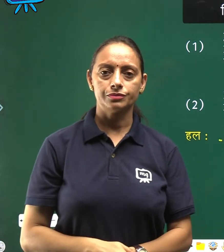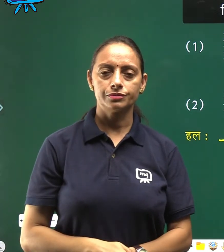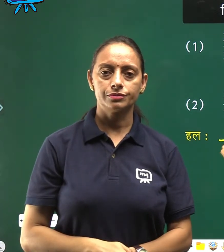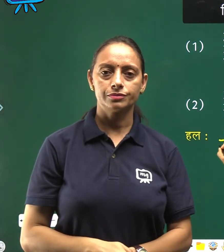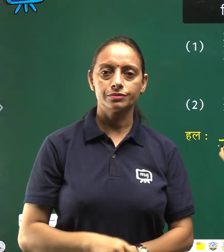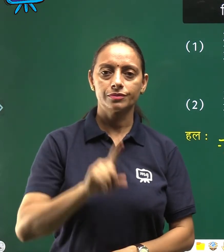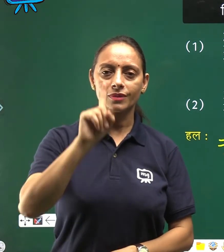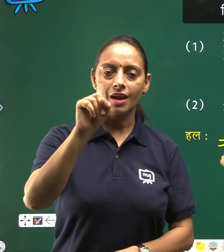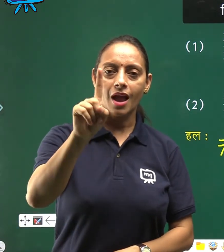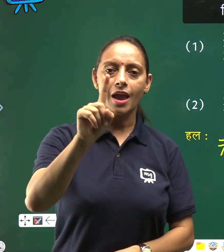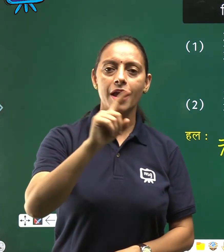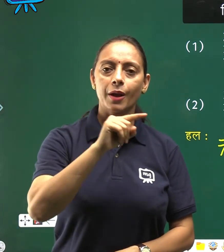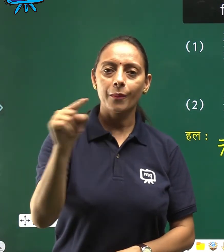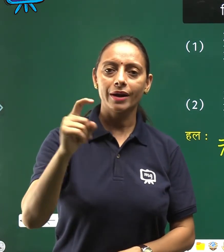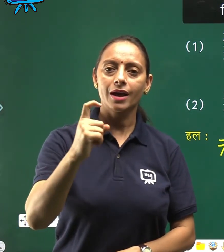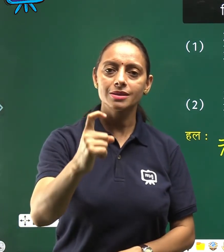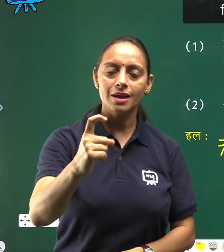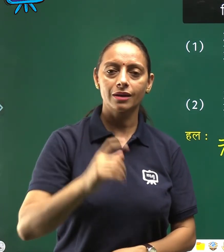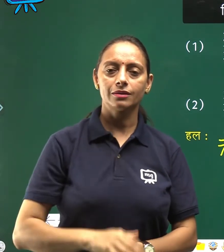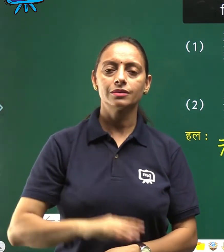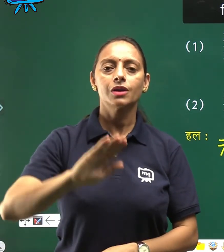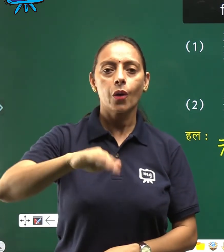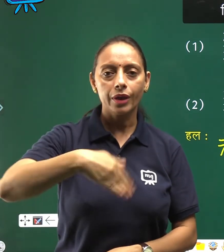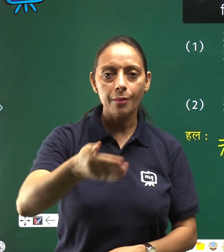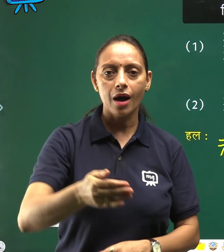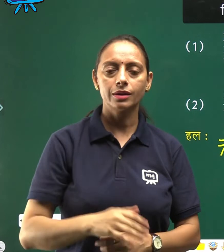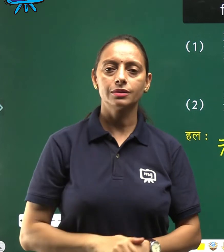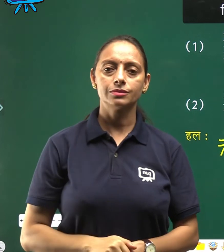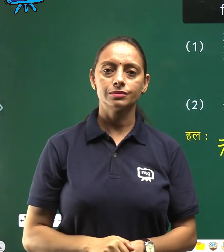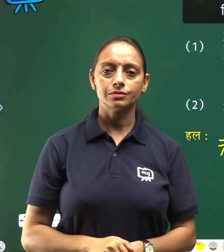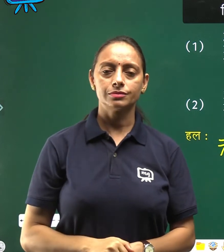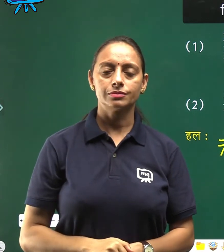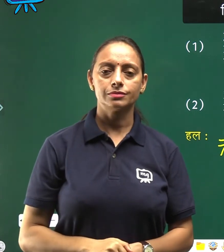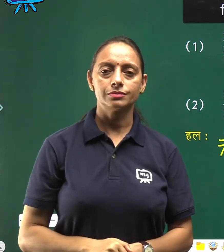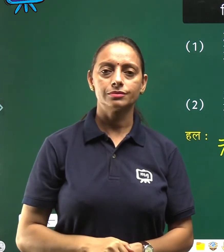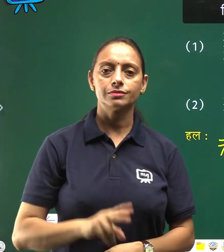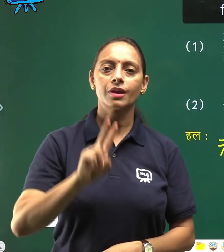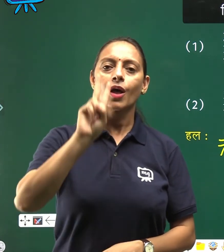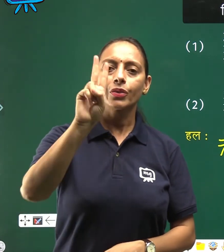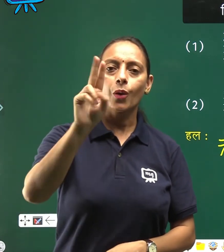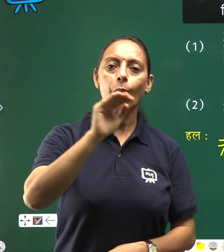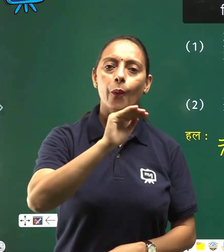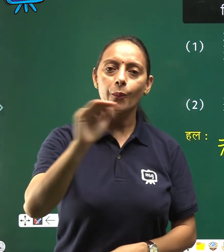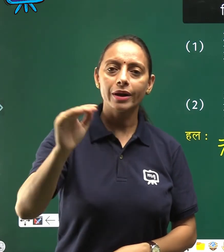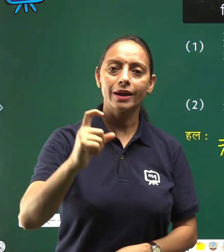एक बटा सात, उसके बाद दो बटा